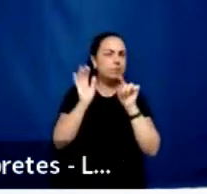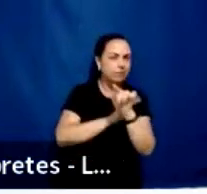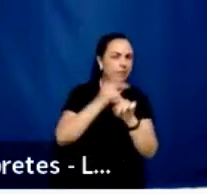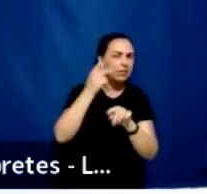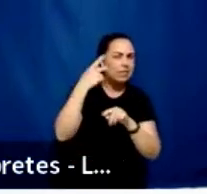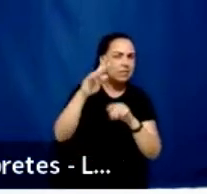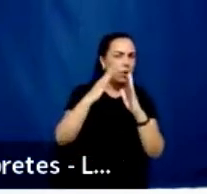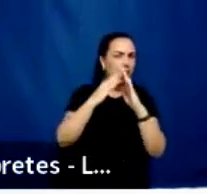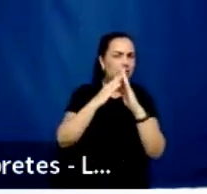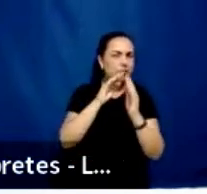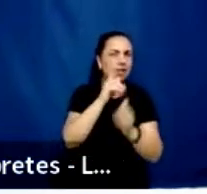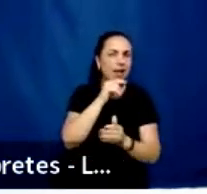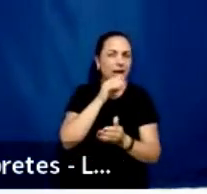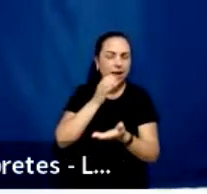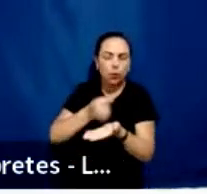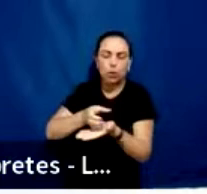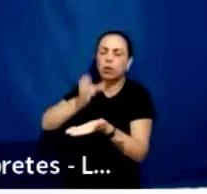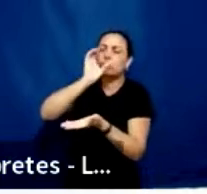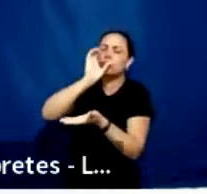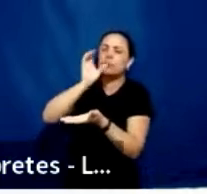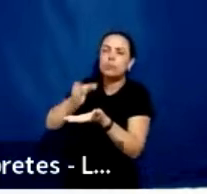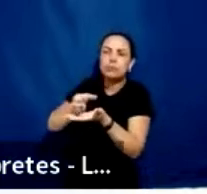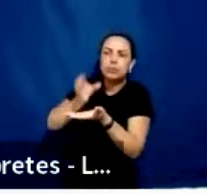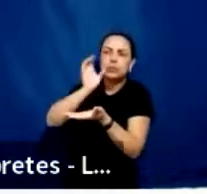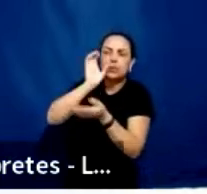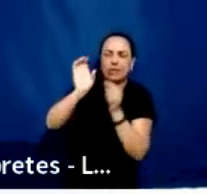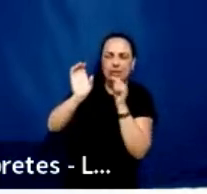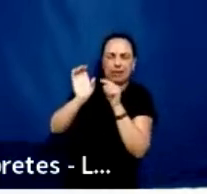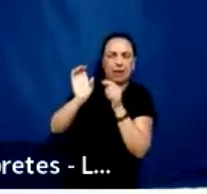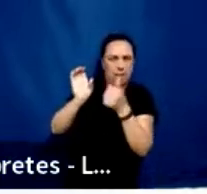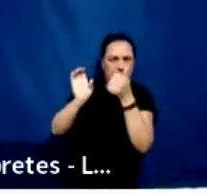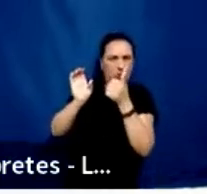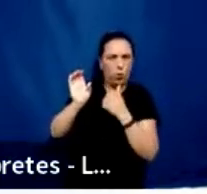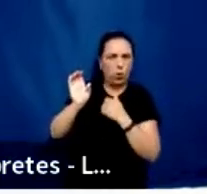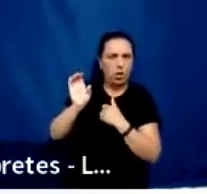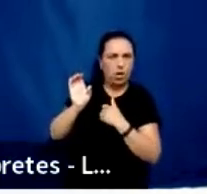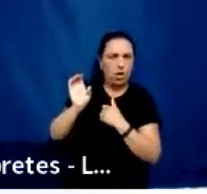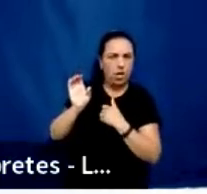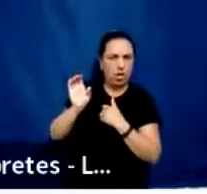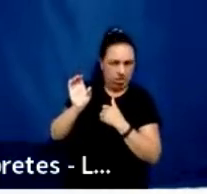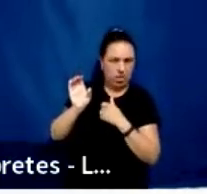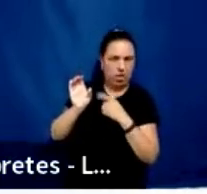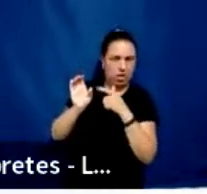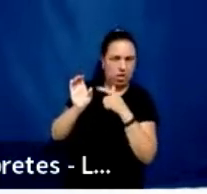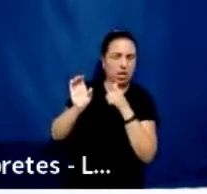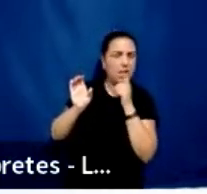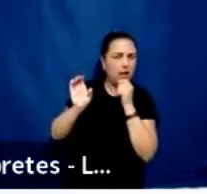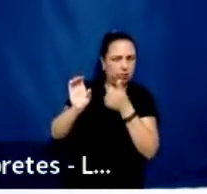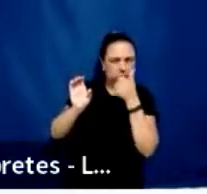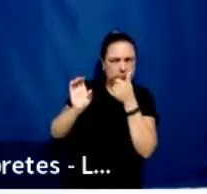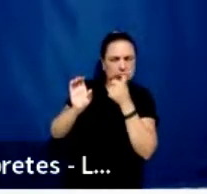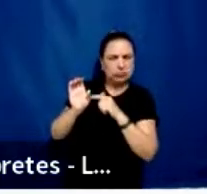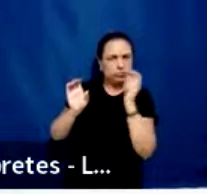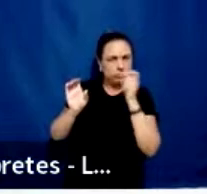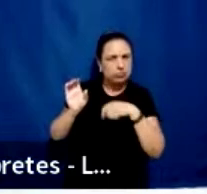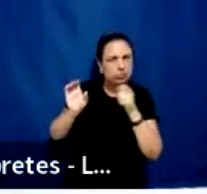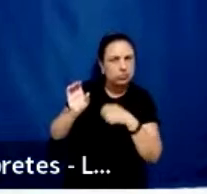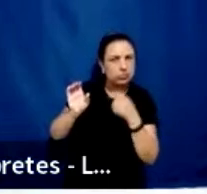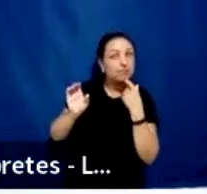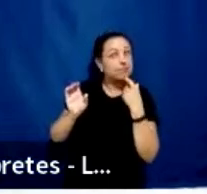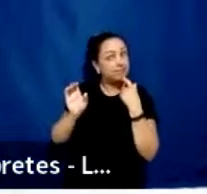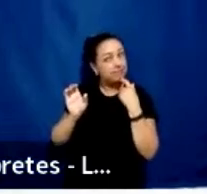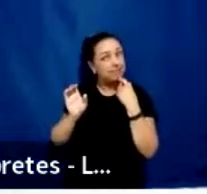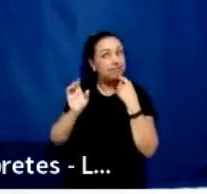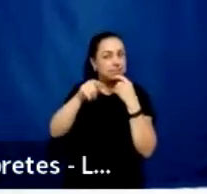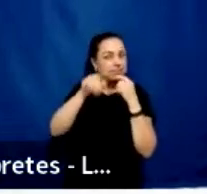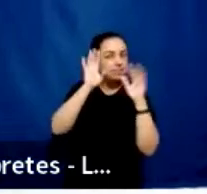bastante água quando dorme, vai eliminar ali as eliminações fisiológicas. Então, é importante a gente entender isso. Será